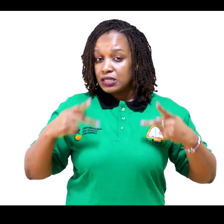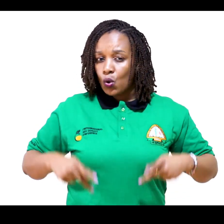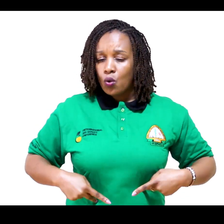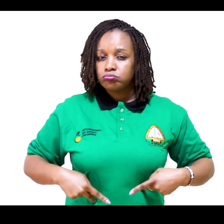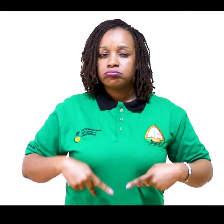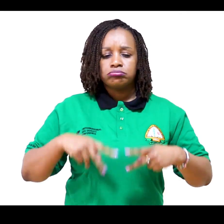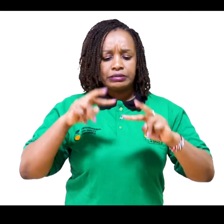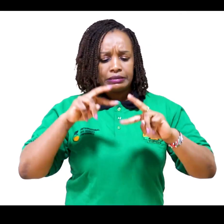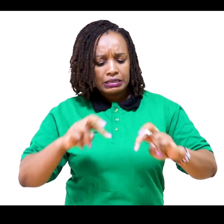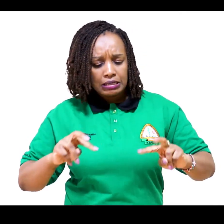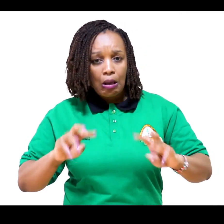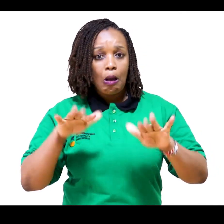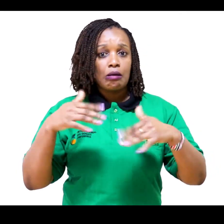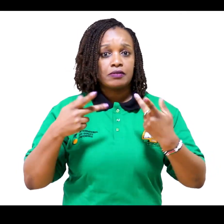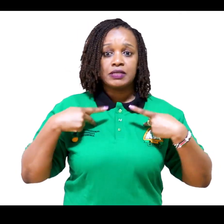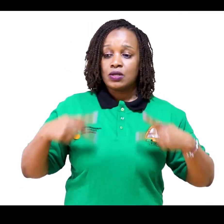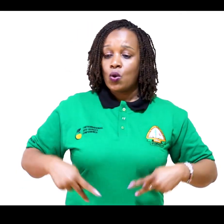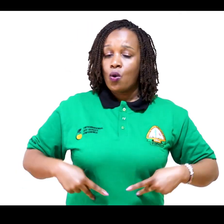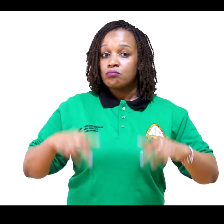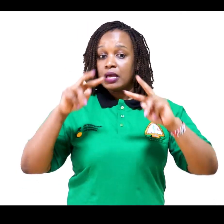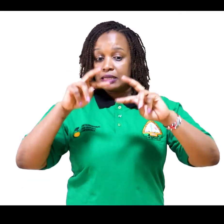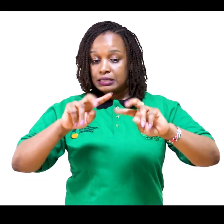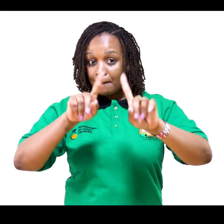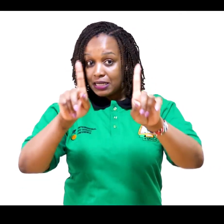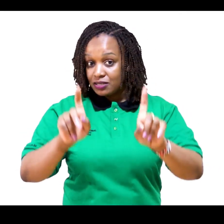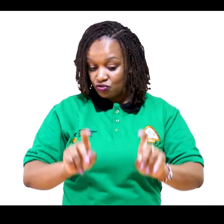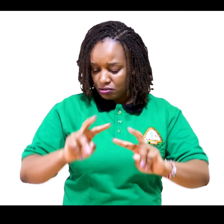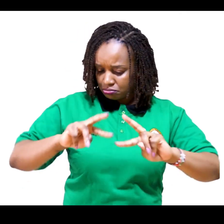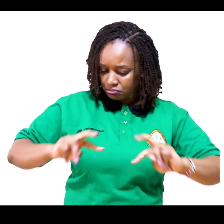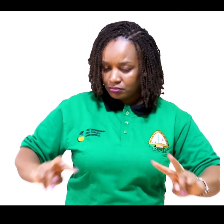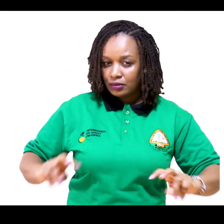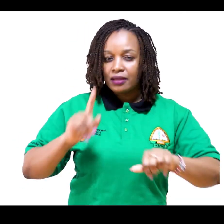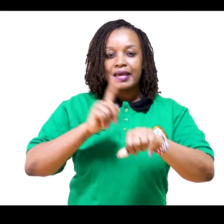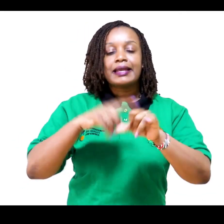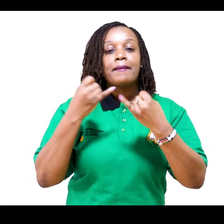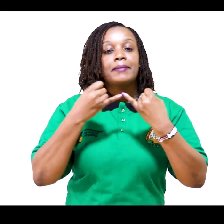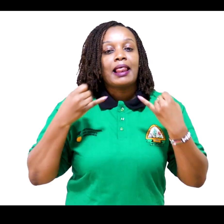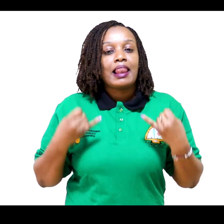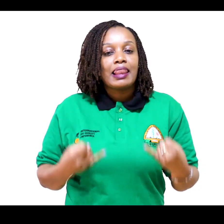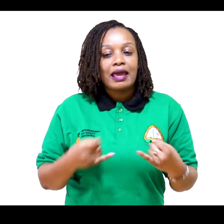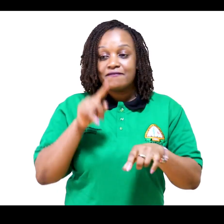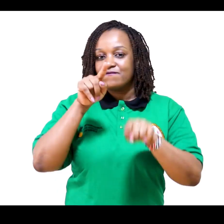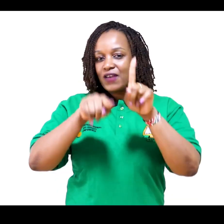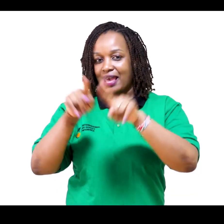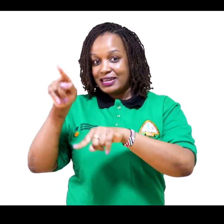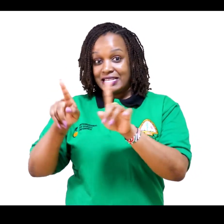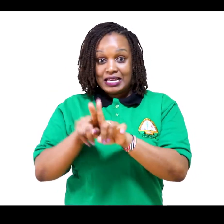wa kimwili au uchunguzi wa kimwili, mahitaji, gharama na muda hutofautiana kama